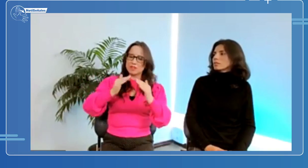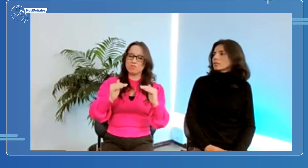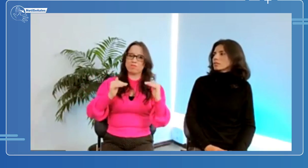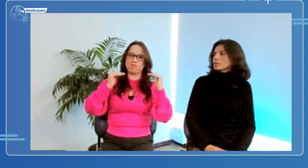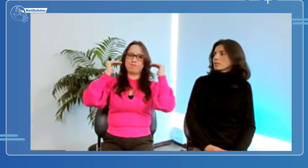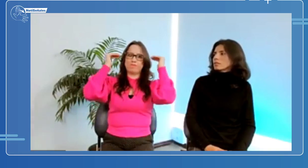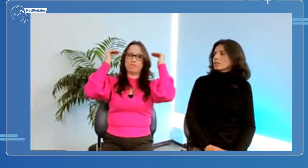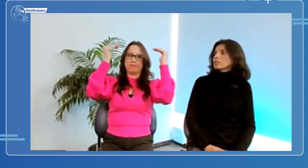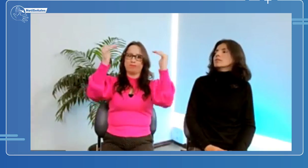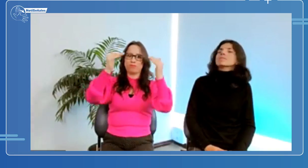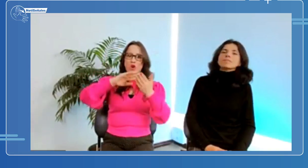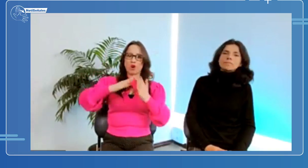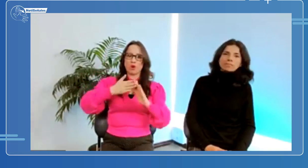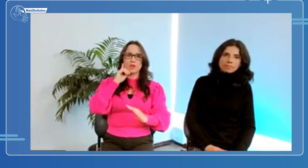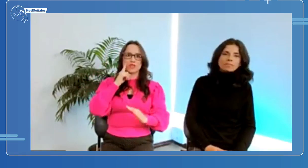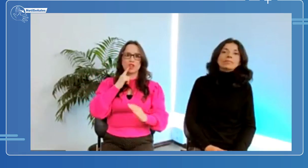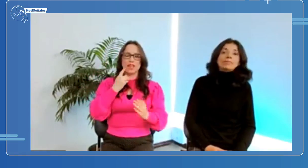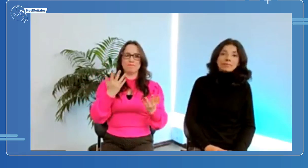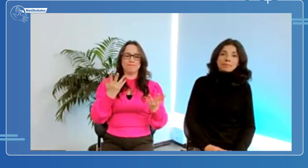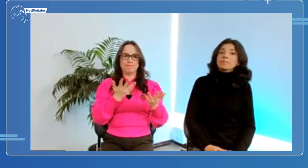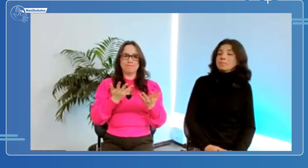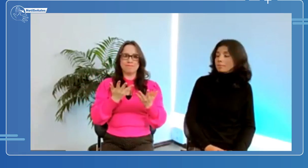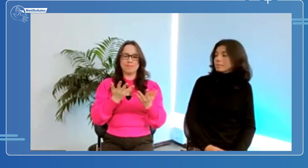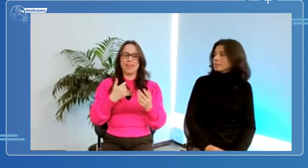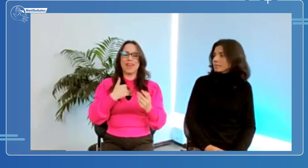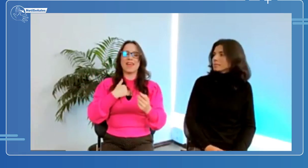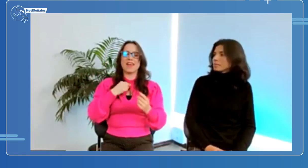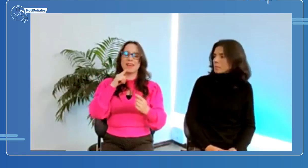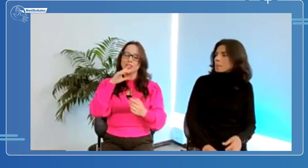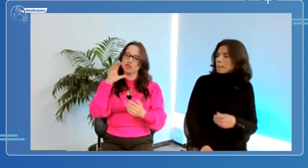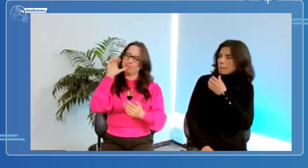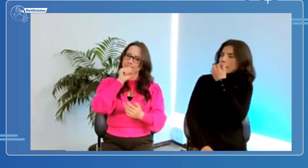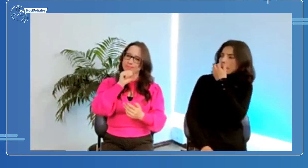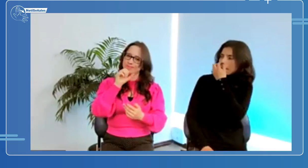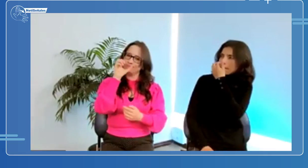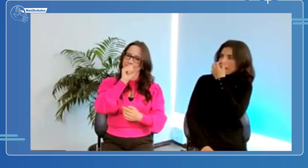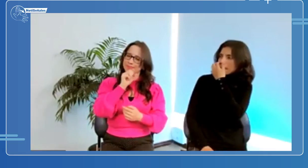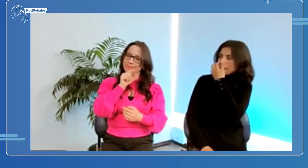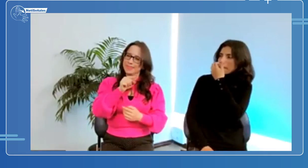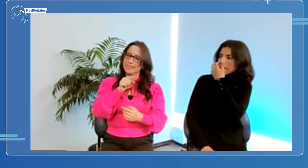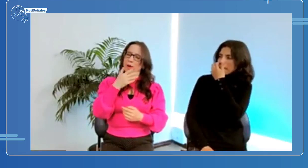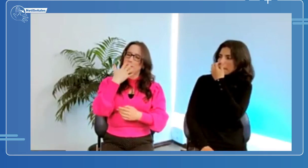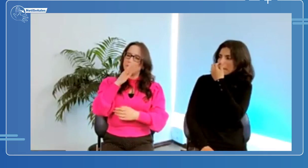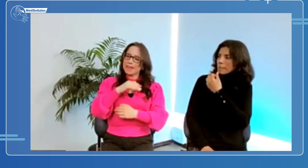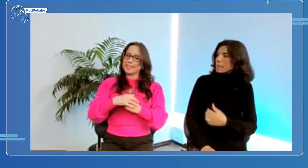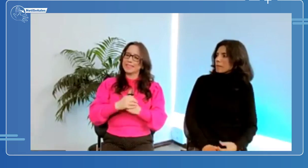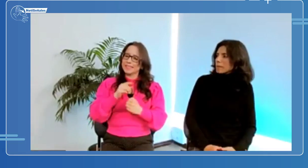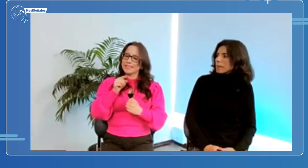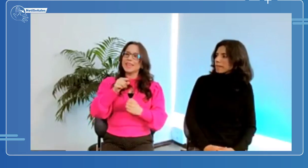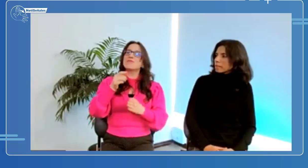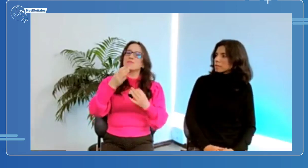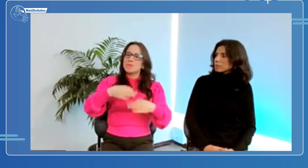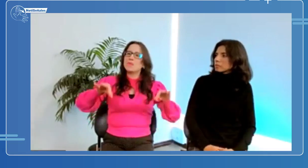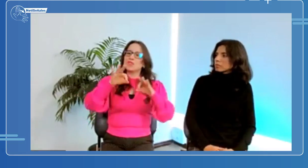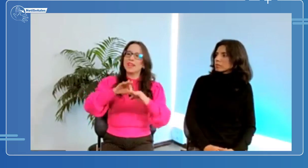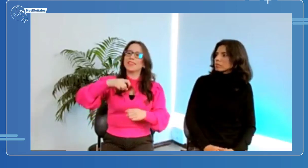este ejercicio de trámite de servicios, pues la comunidad sorda no podía como acceder a la información. Entonces,